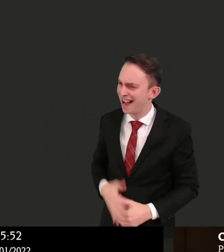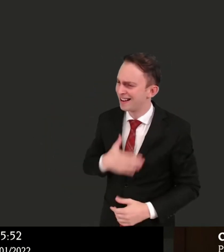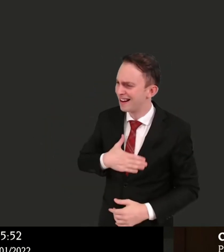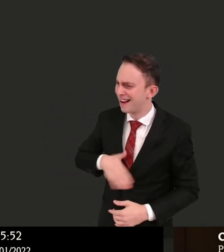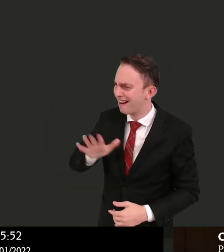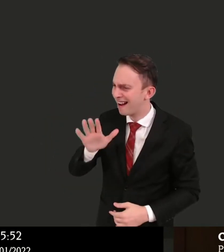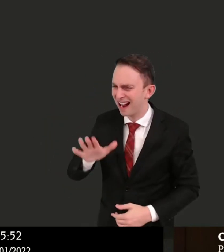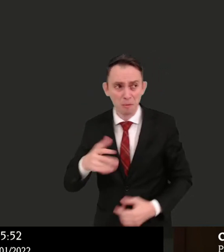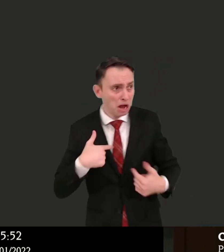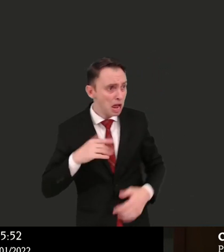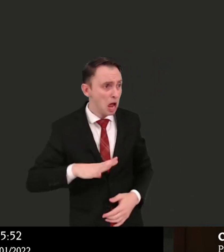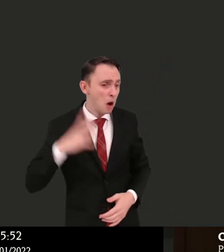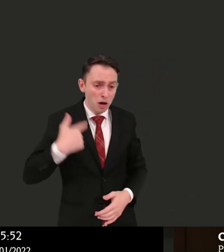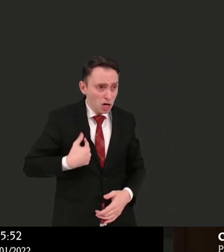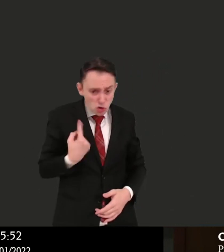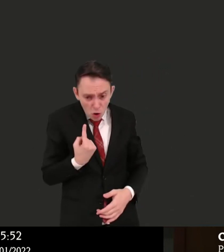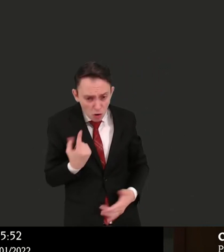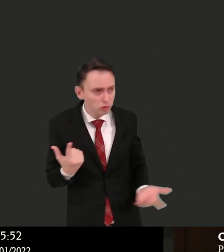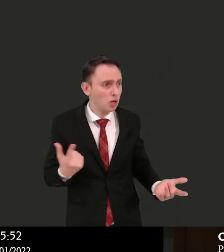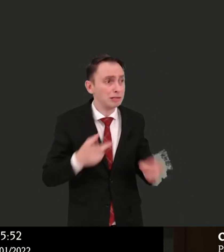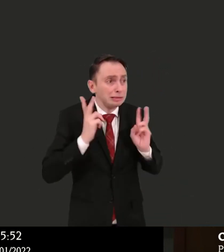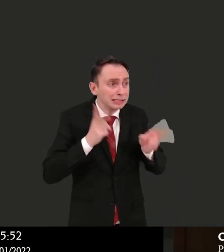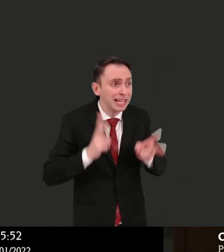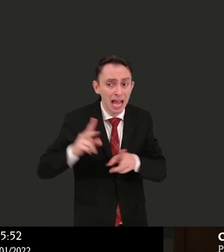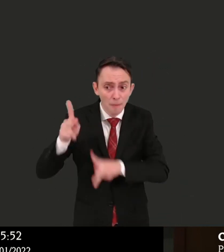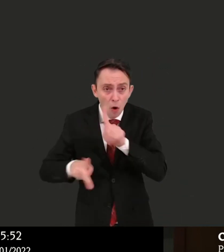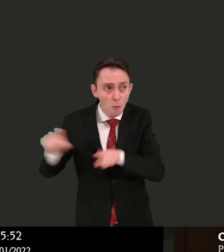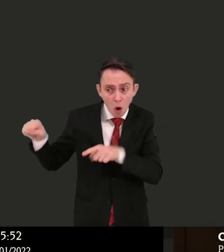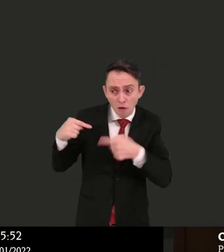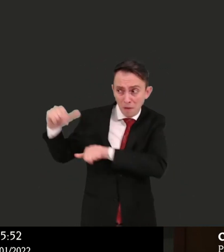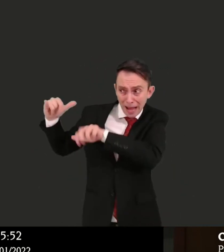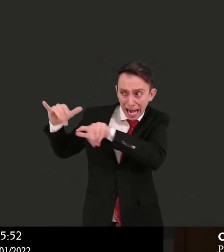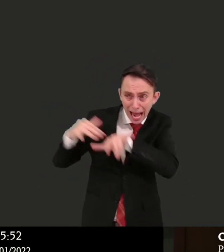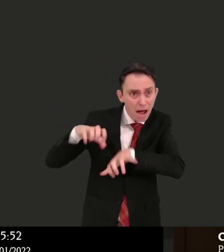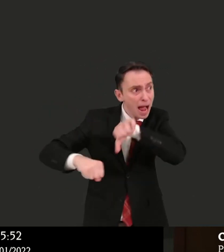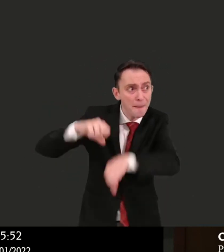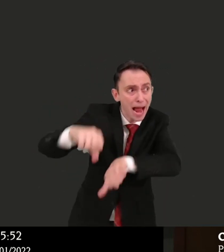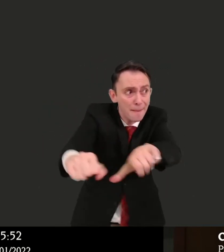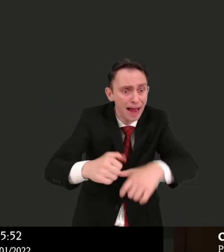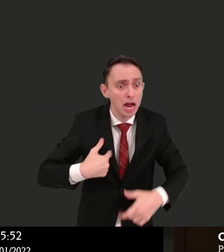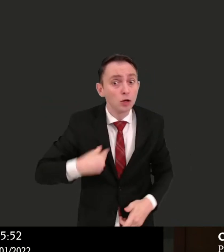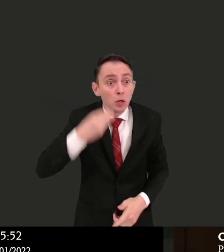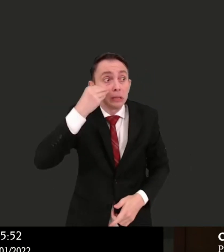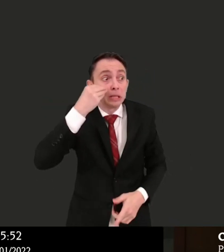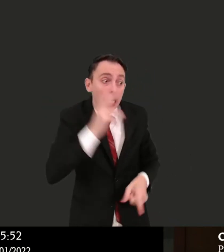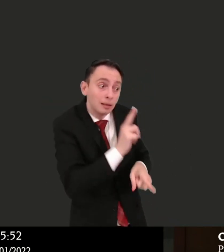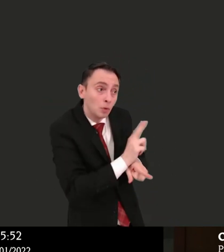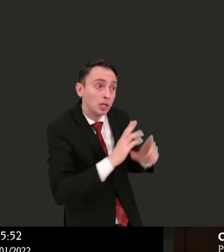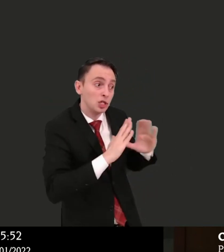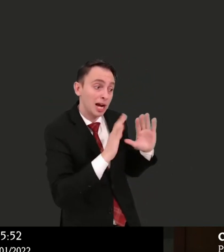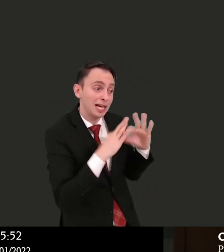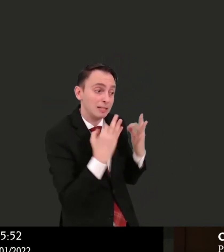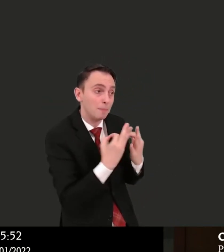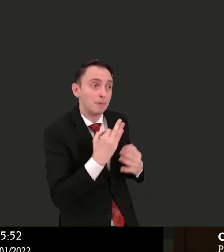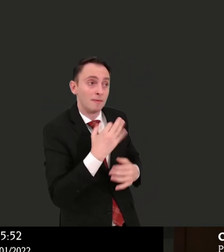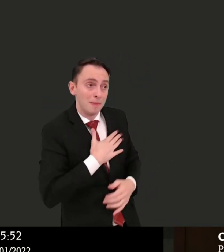estou arrebentado, eu estou sozinho, todo dia vem os inimigos, toma tudo, eu estou tentando livrar a casa de meu pai. O